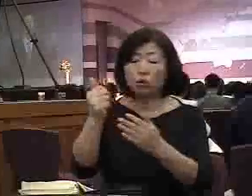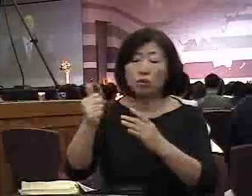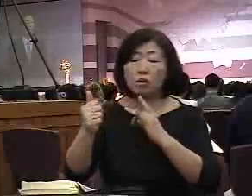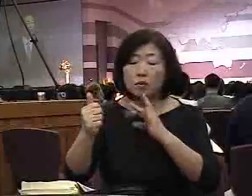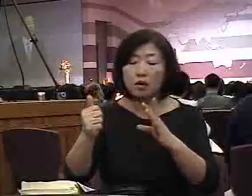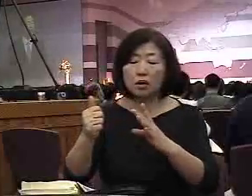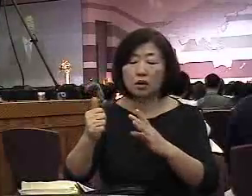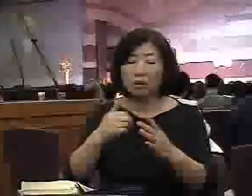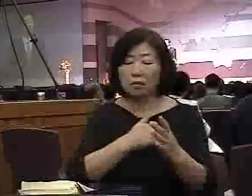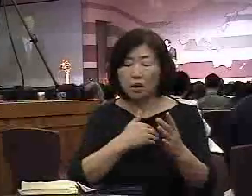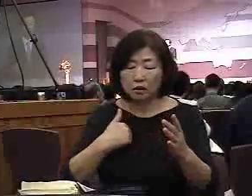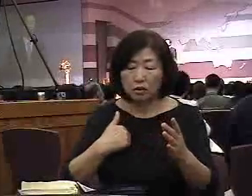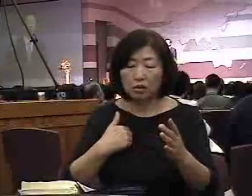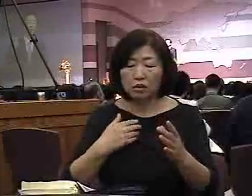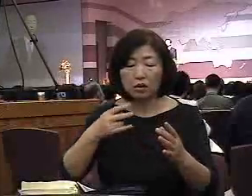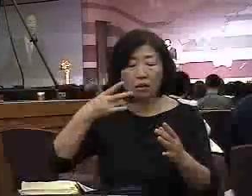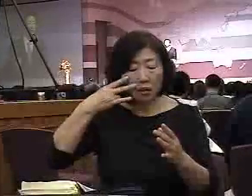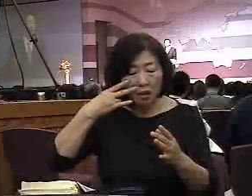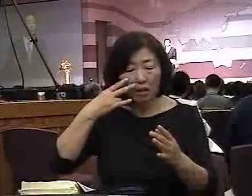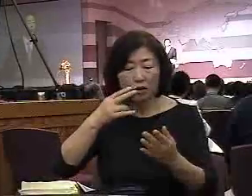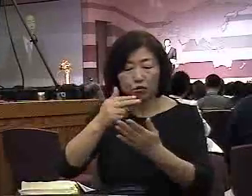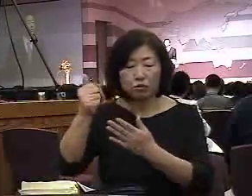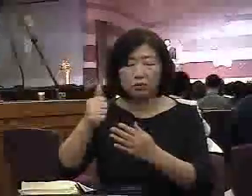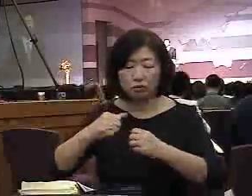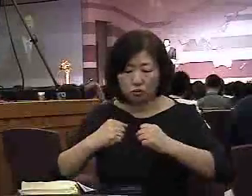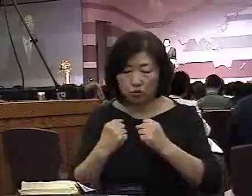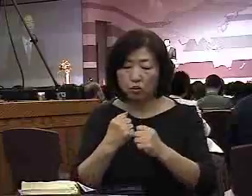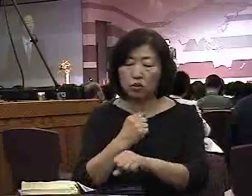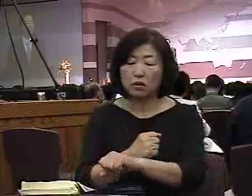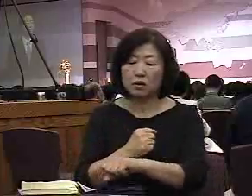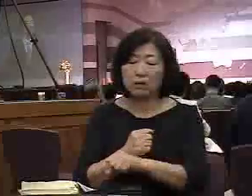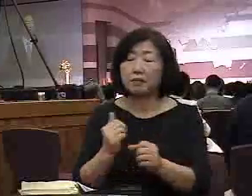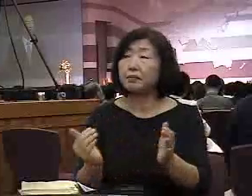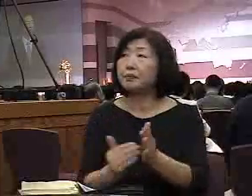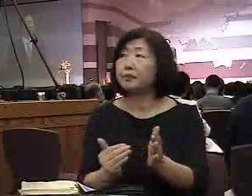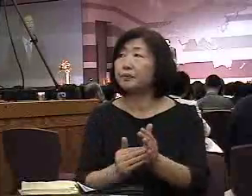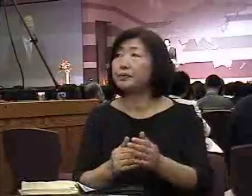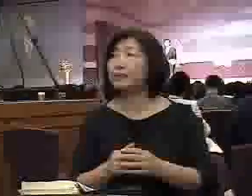한 사람으로 만족하겠니? 예, 그렇습니다 주님. 순종했습니다.